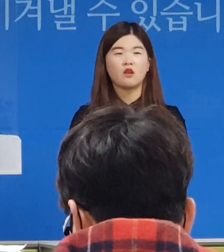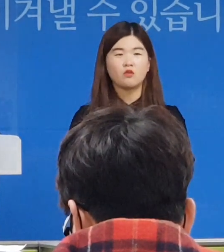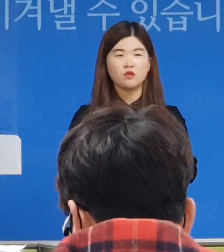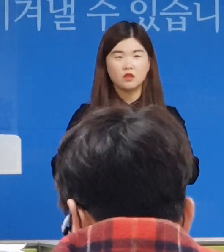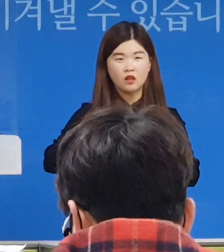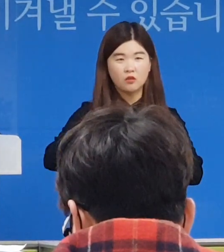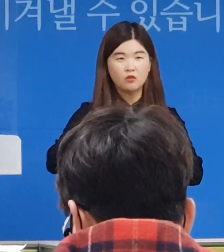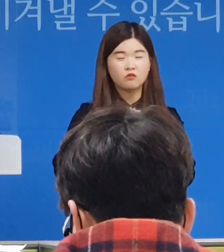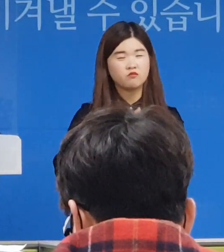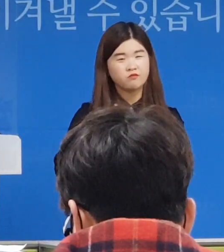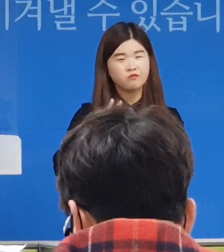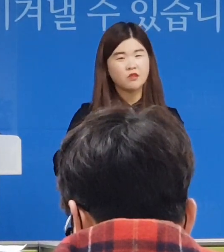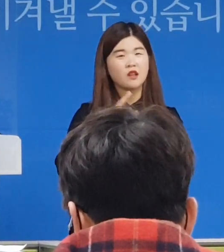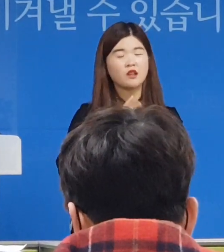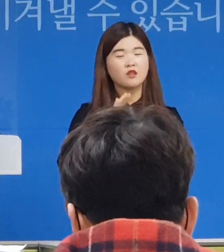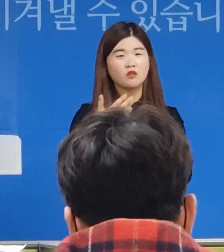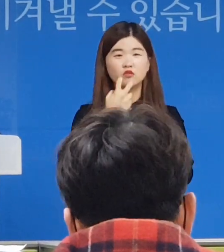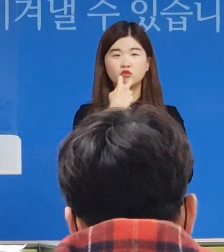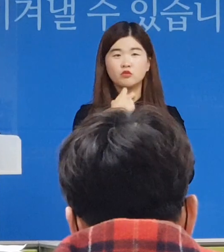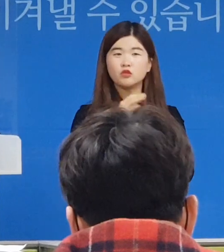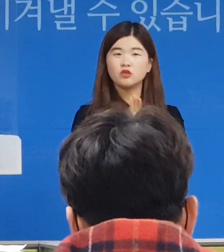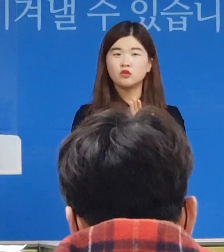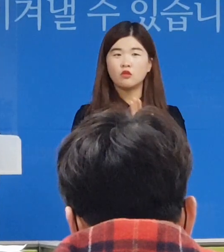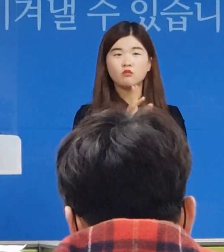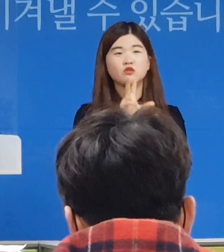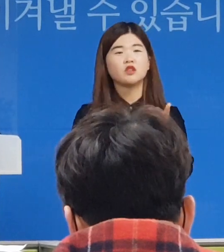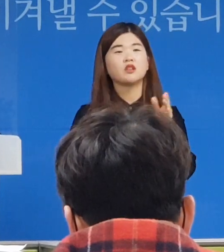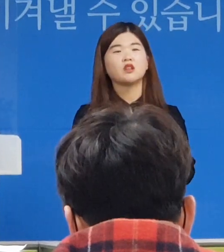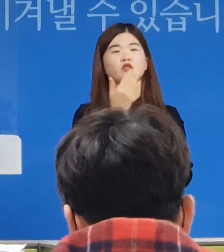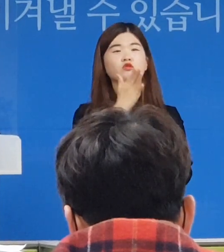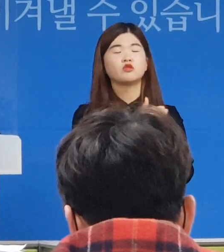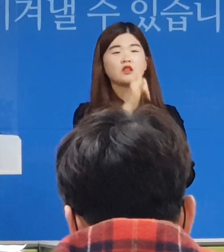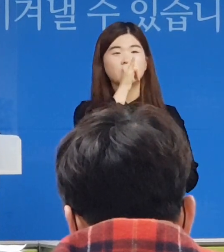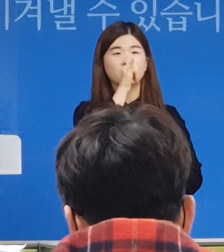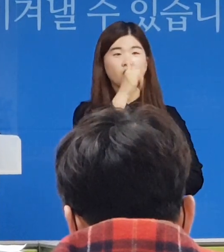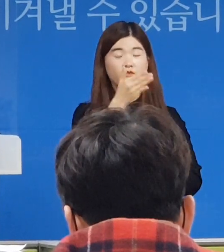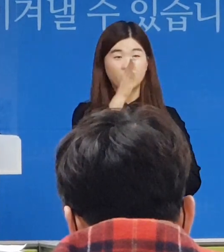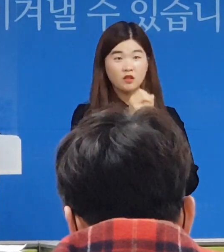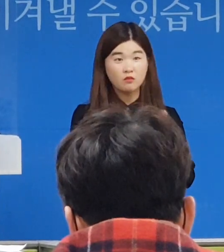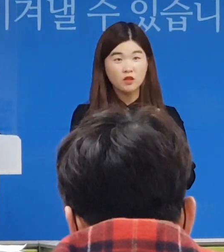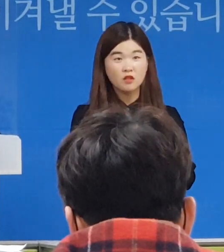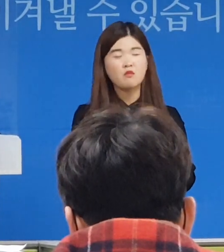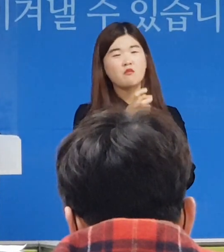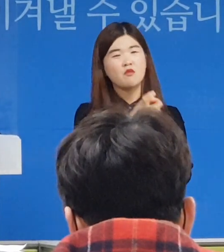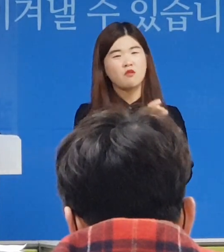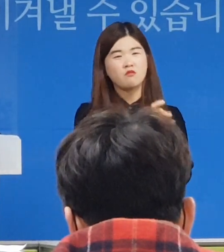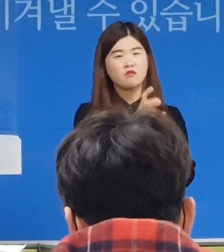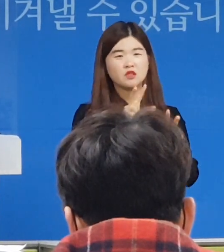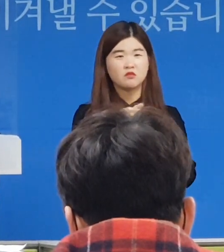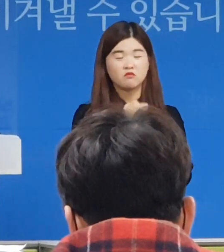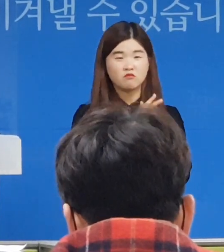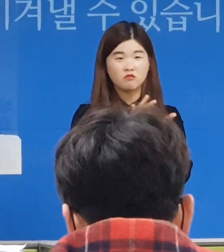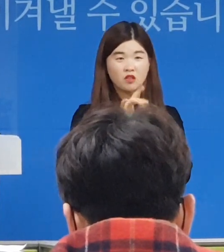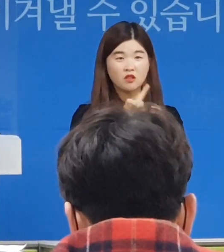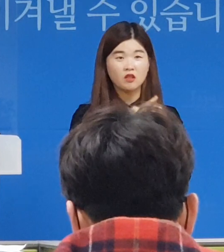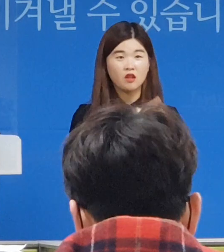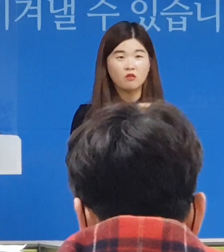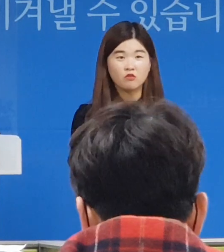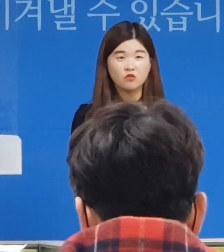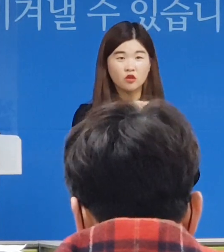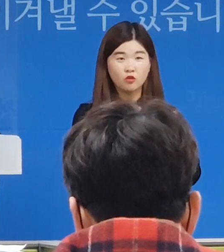하는 모순점과 중복 지원이 문제가 발생하고 있습니다. 이미 법정 전출금 재원을 활용해